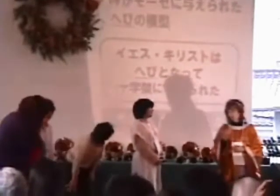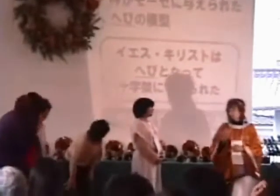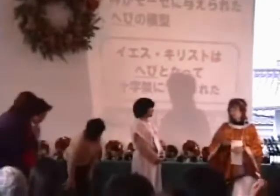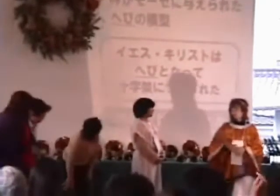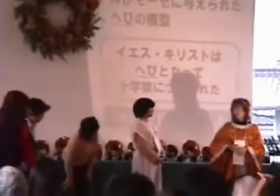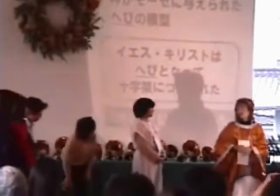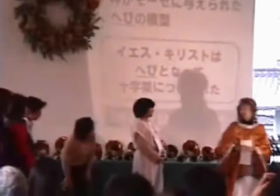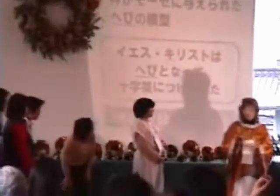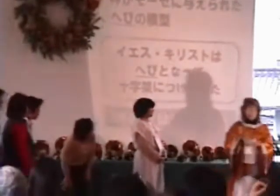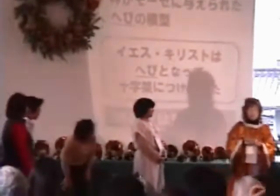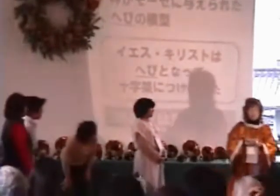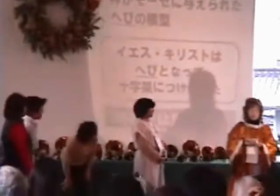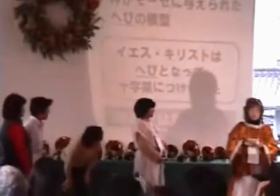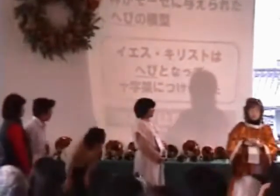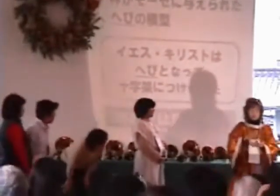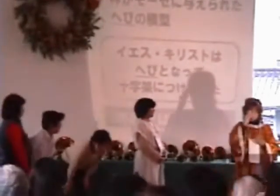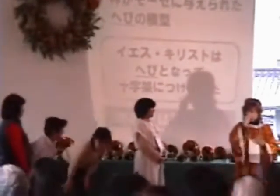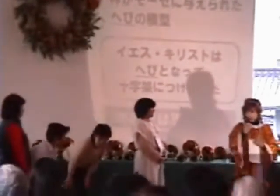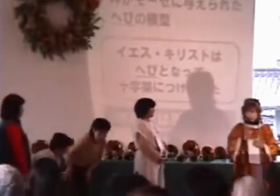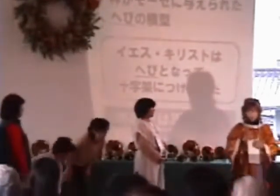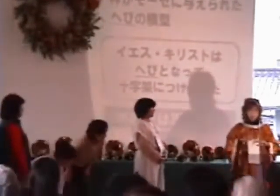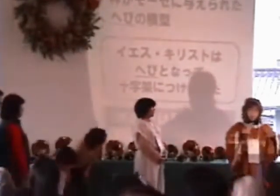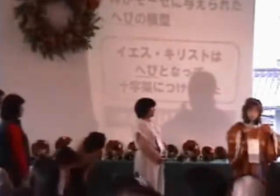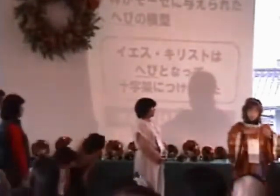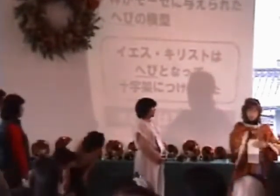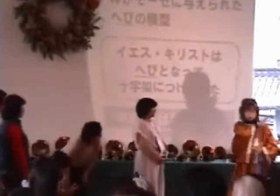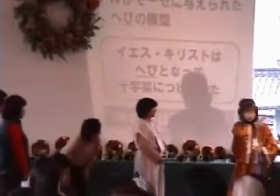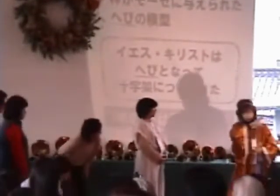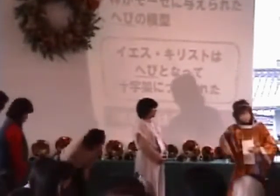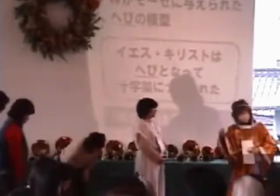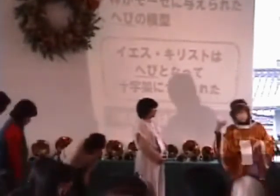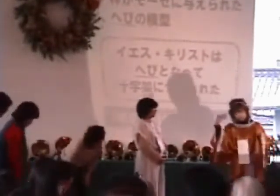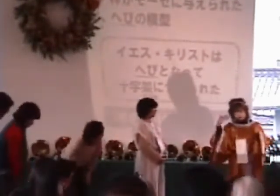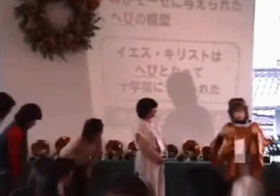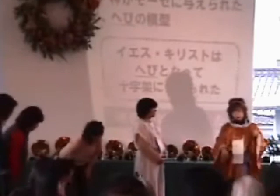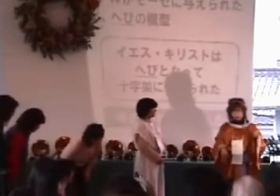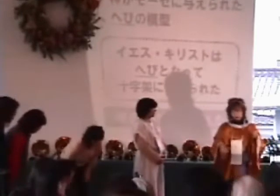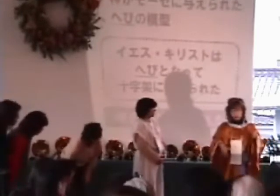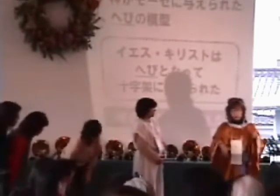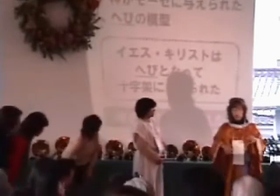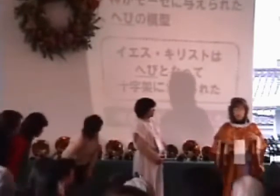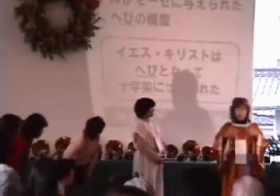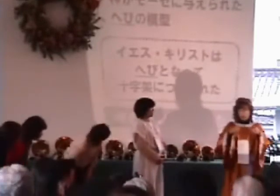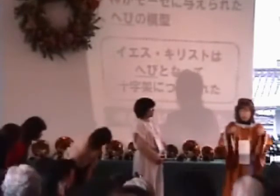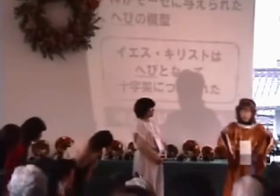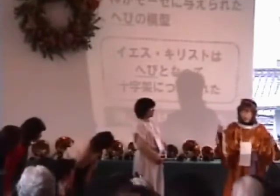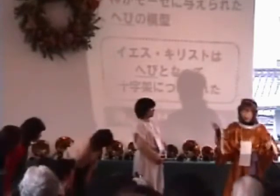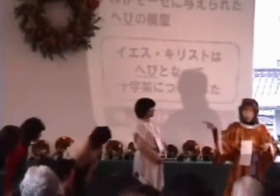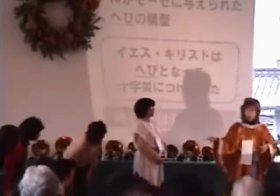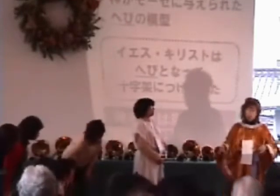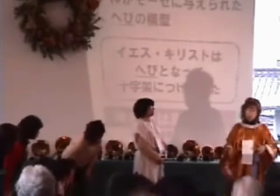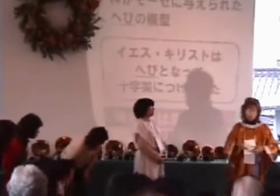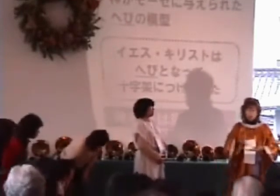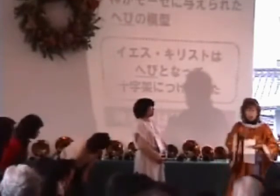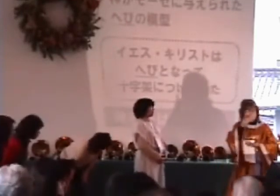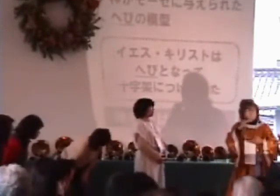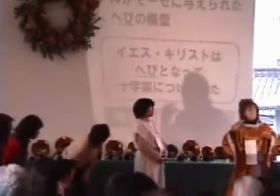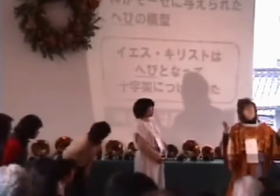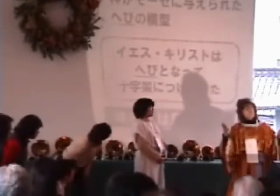脱出いたしましたけれども、長い旅の中で食べるものもなく飲むものもな